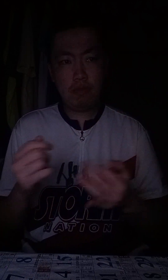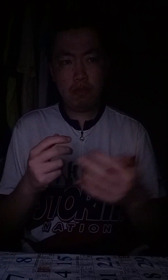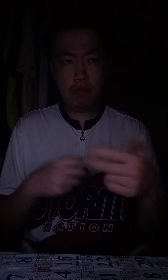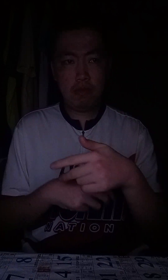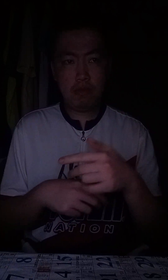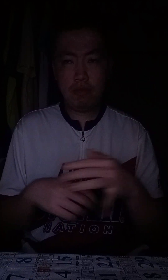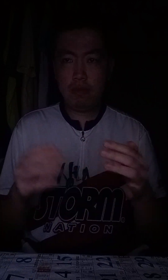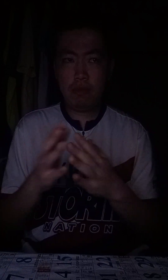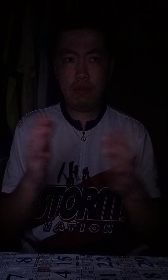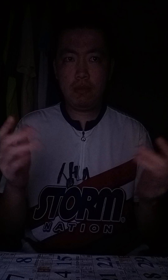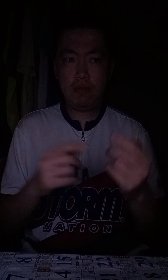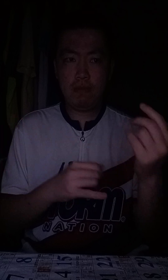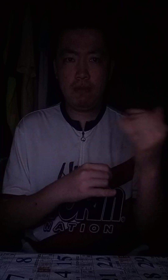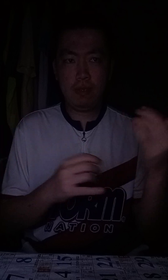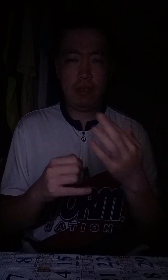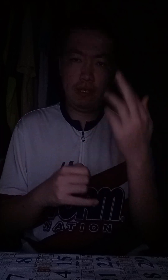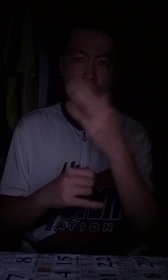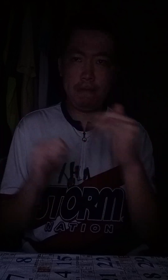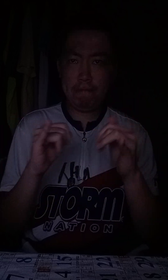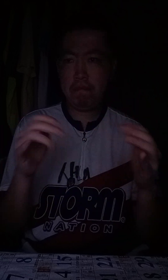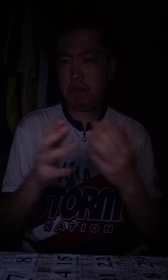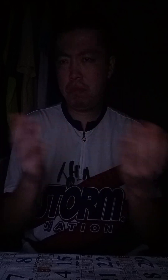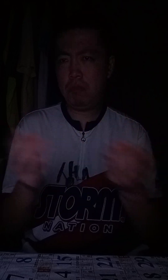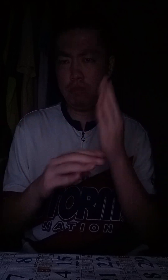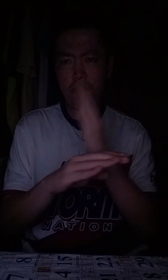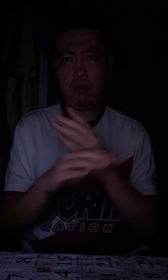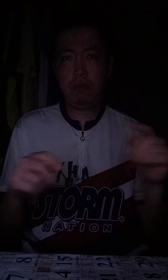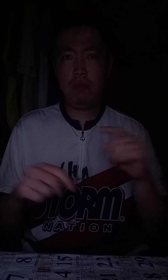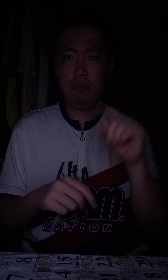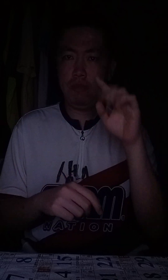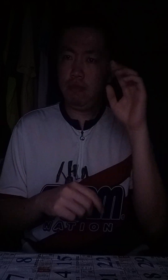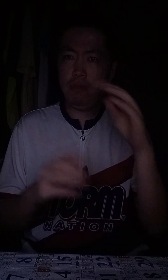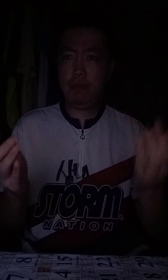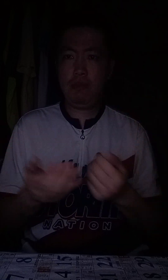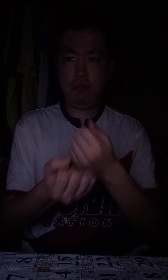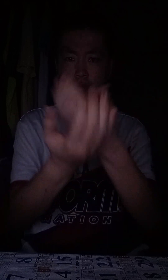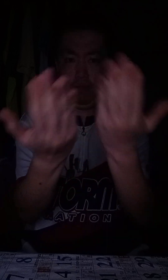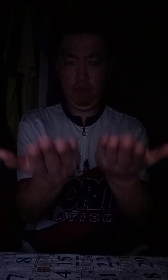마을버스에는 승객 정원에 대한 규정이 전혀 없었습니다. 윤혜림 기자가 취재했습니다.